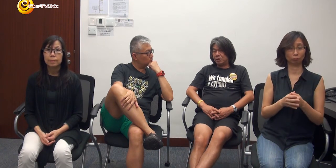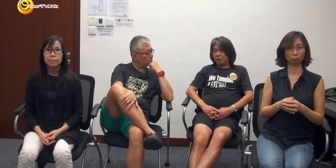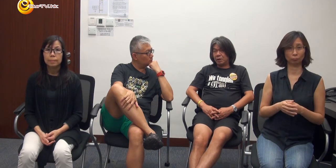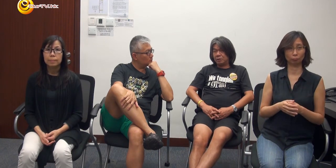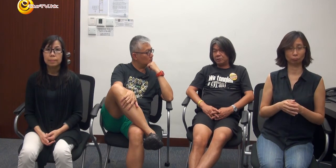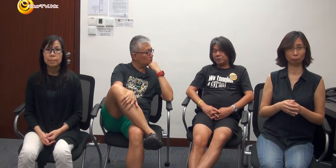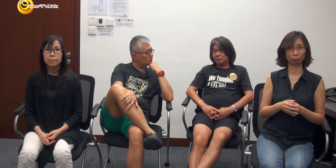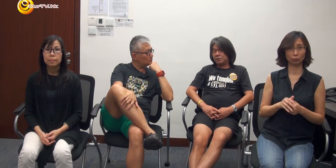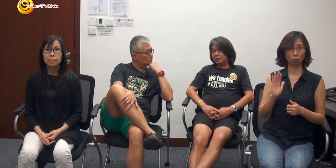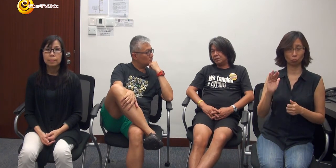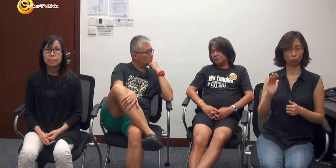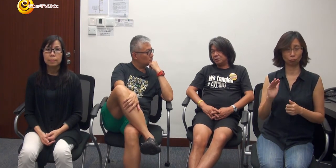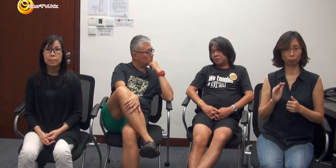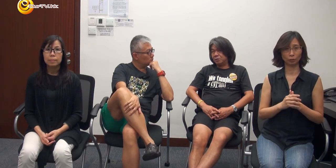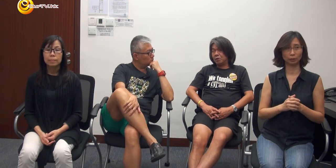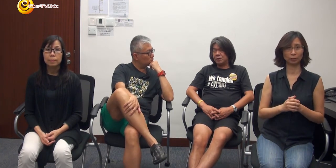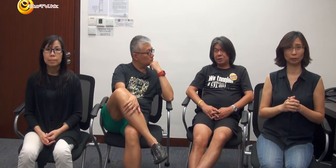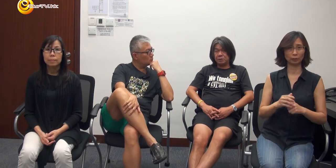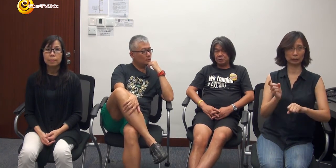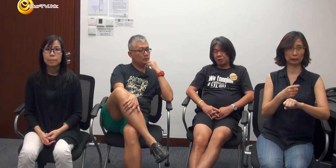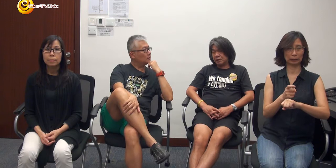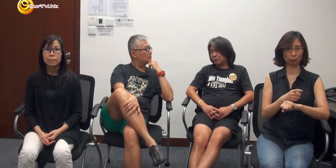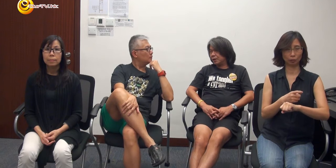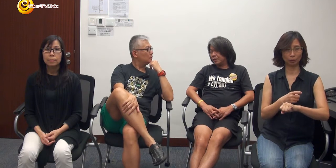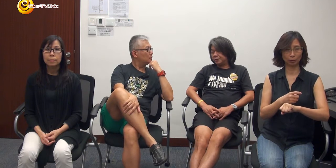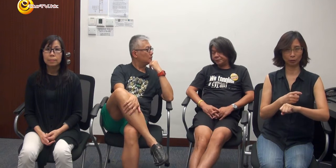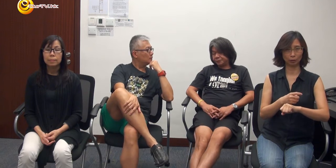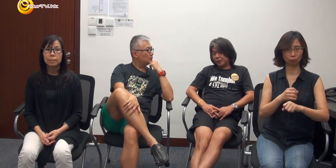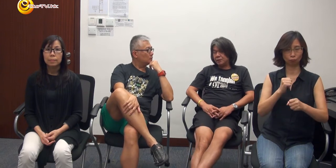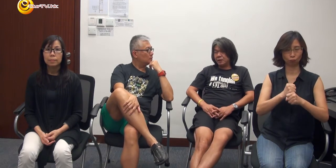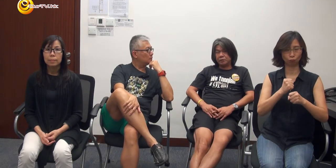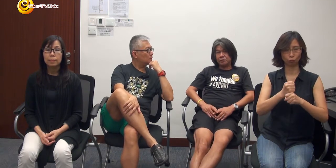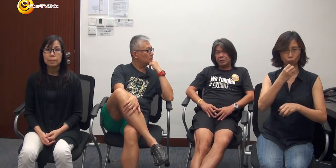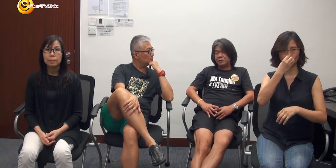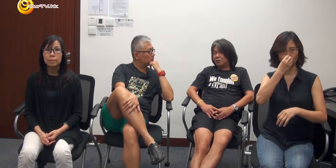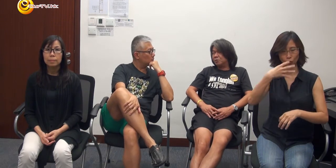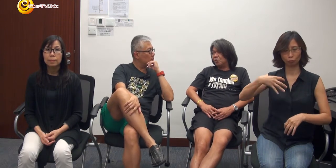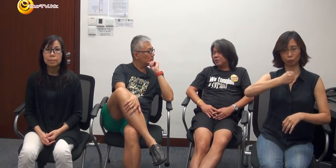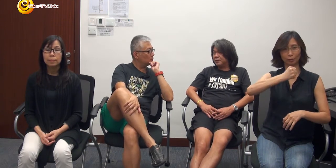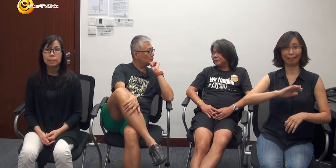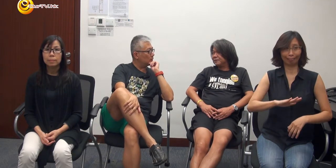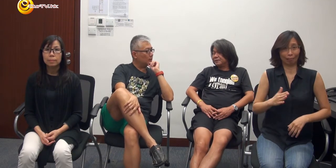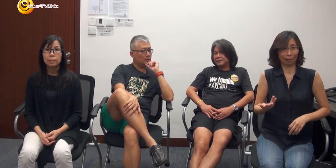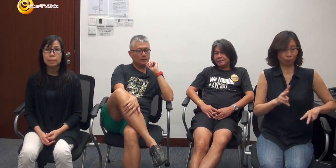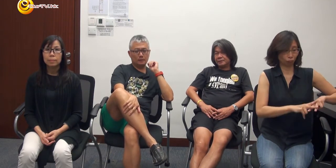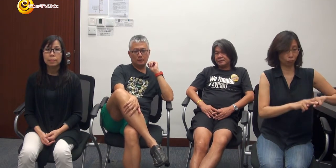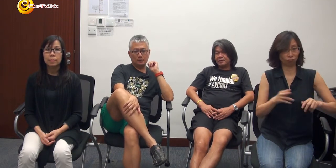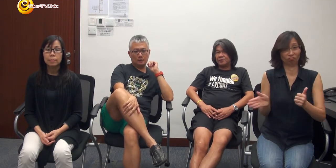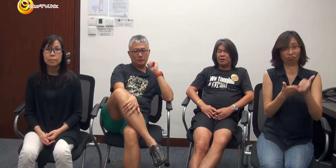話暫時都可以做下特首嘅。第一呢、這個共產黨炒你就冇啦嘛。係 啊。 所以就嗰個